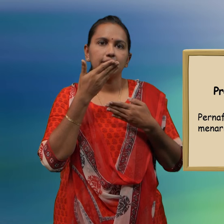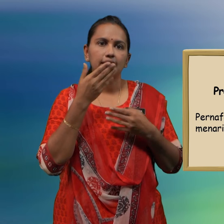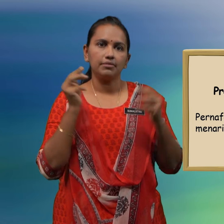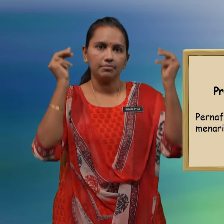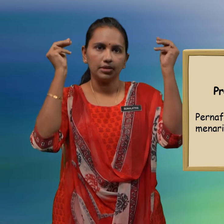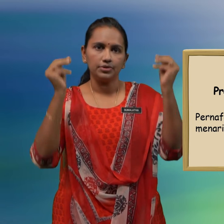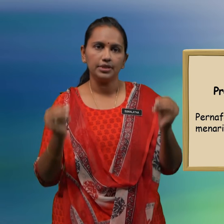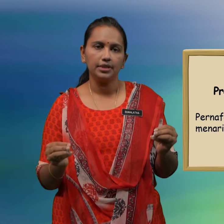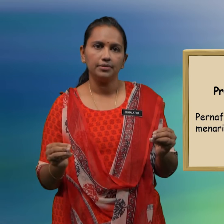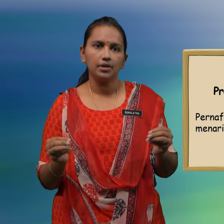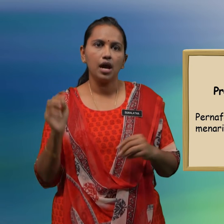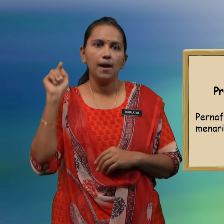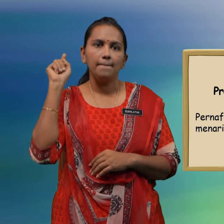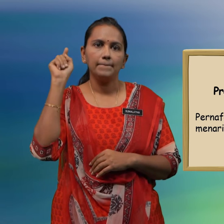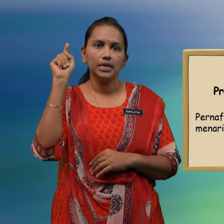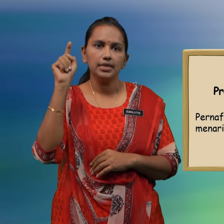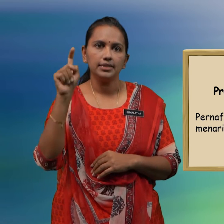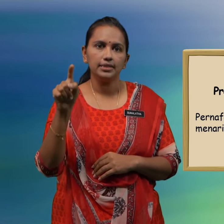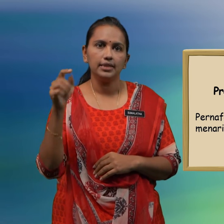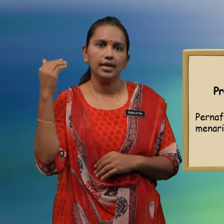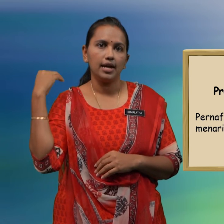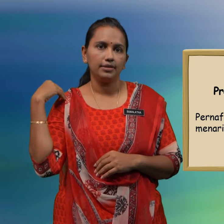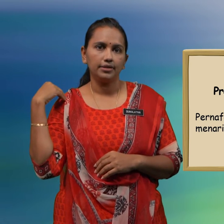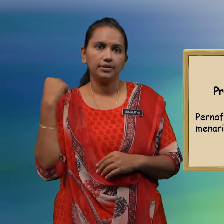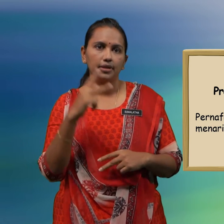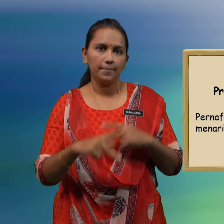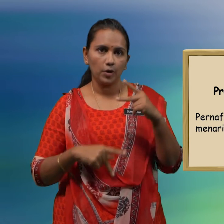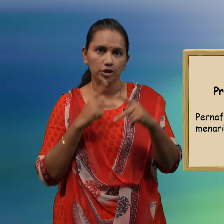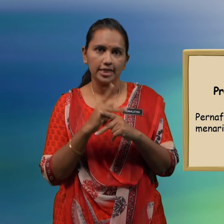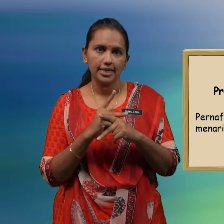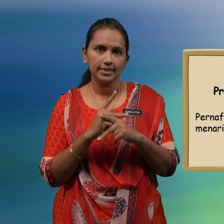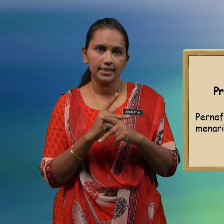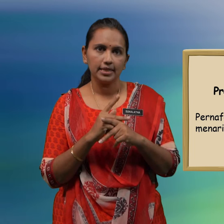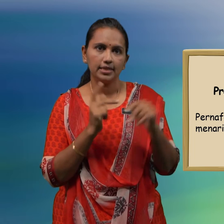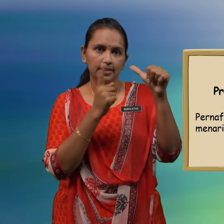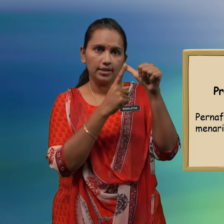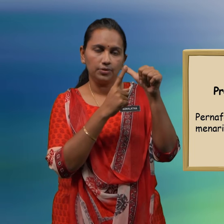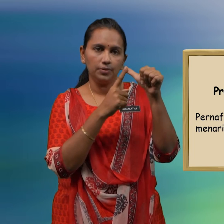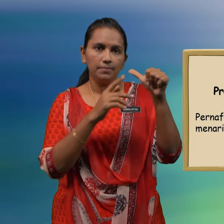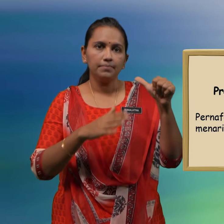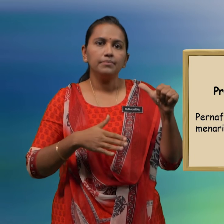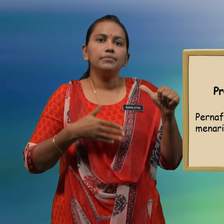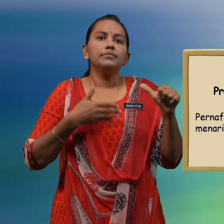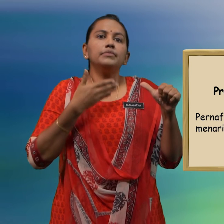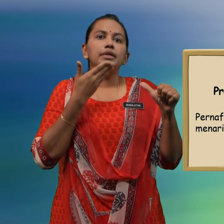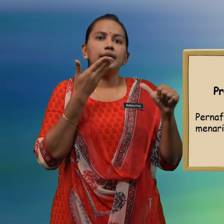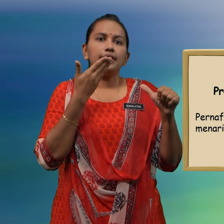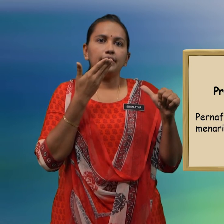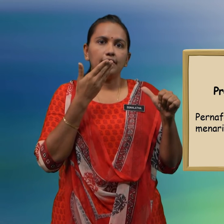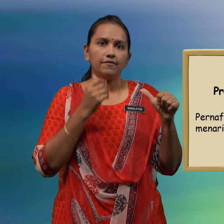Pernafasan manusia mesti ada proses, satu, menarik